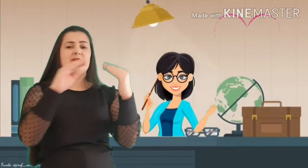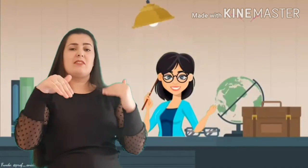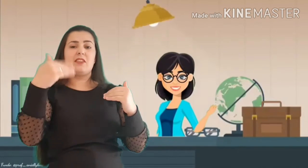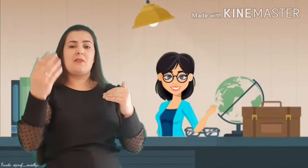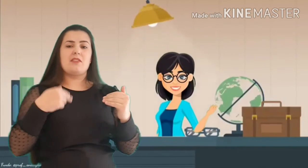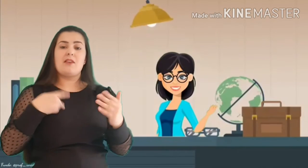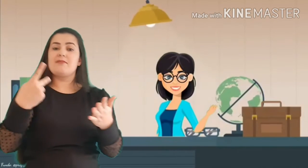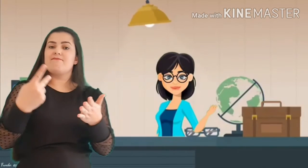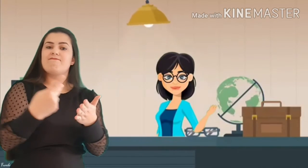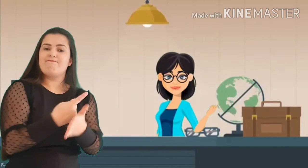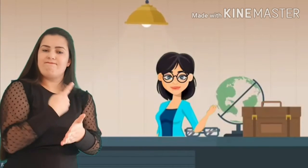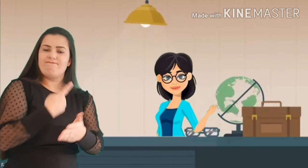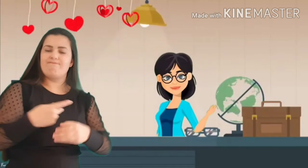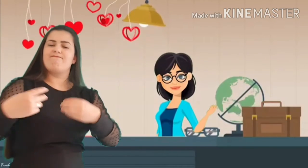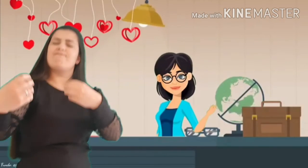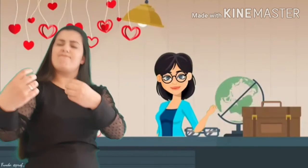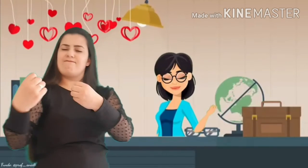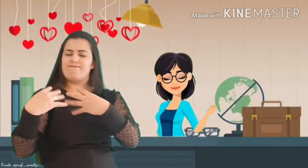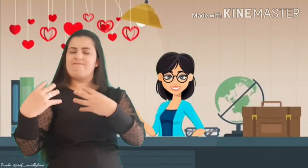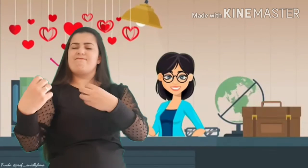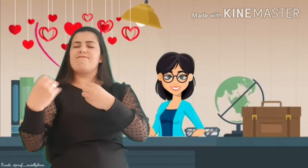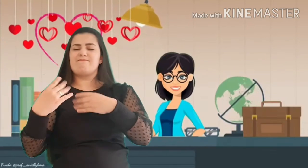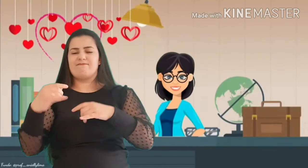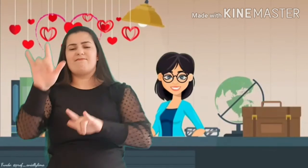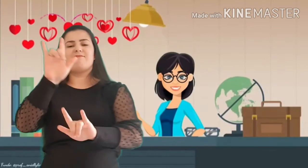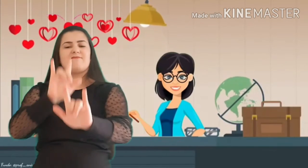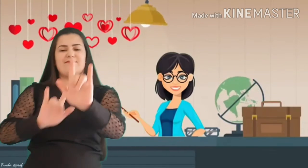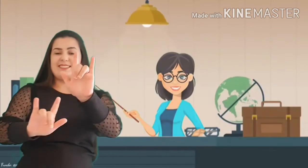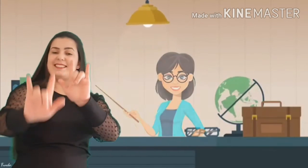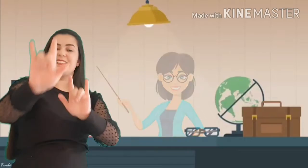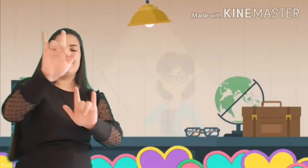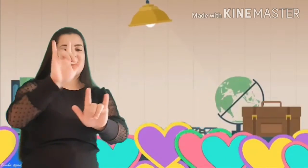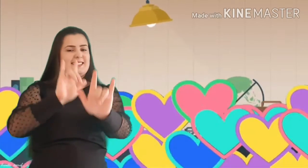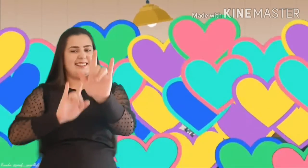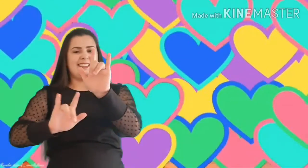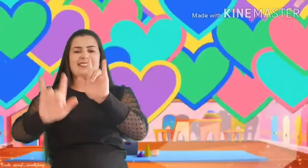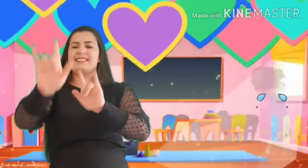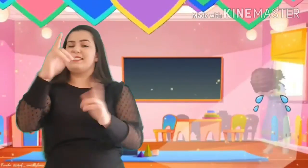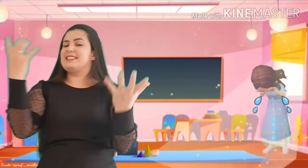Te amo, mas não me ensine.